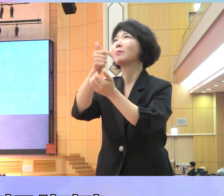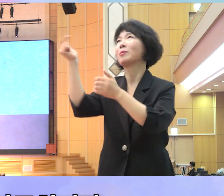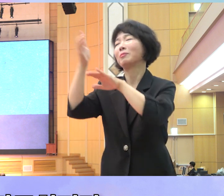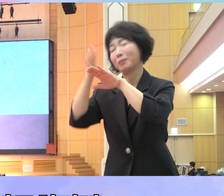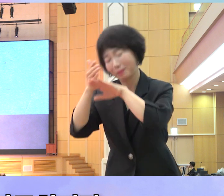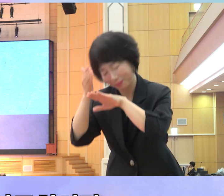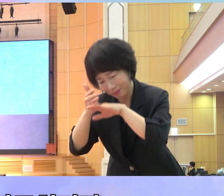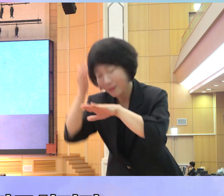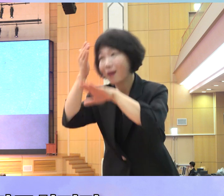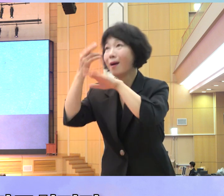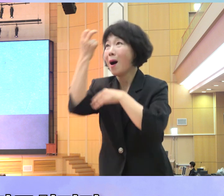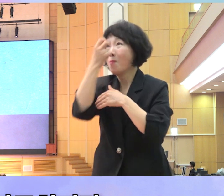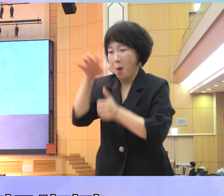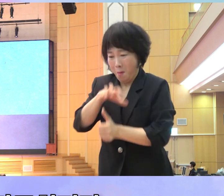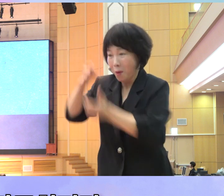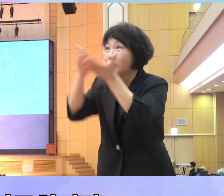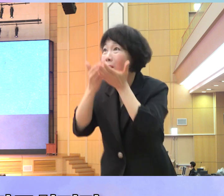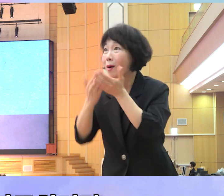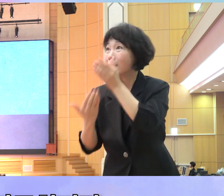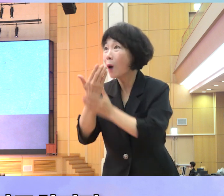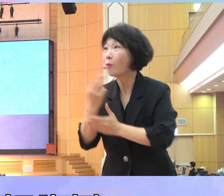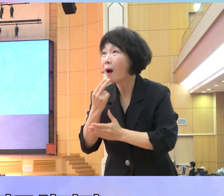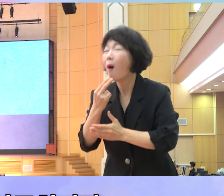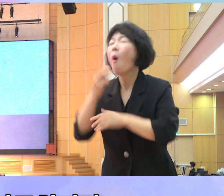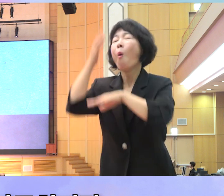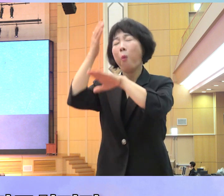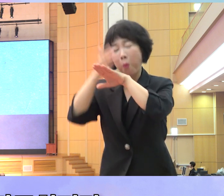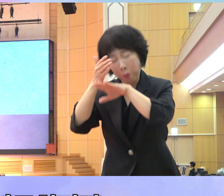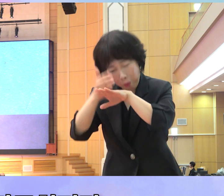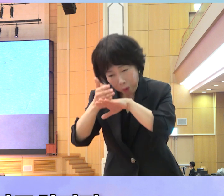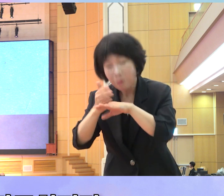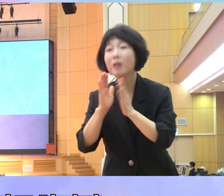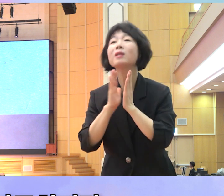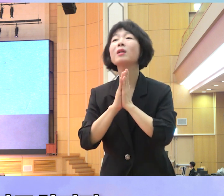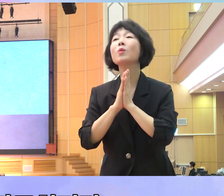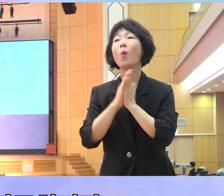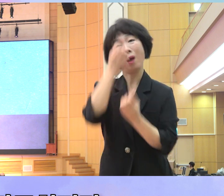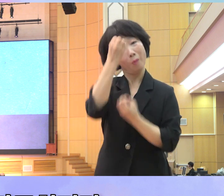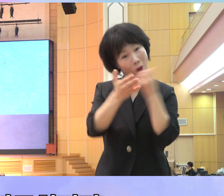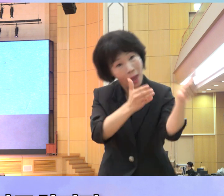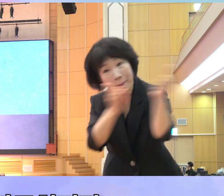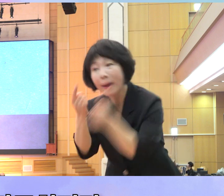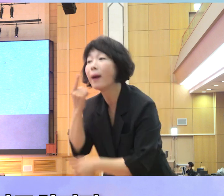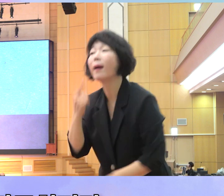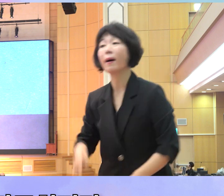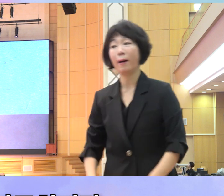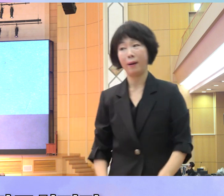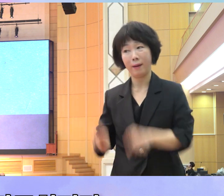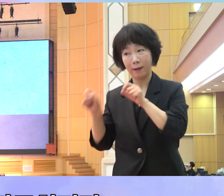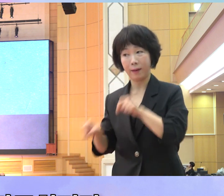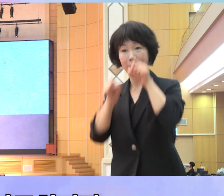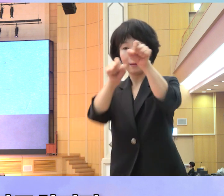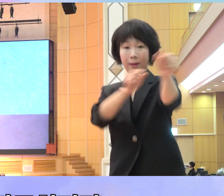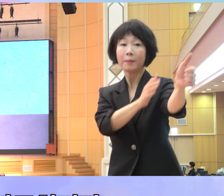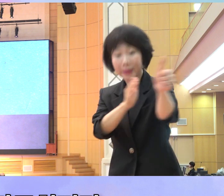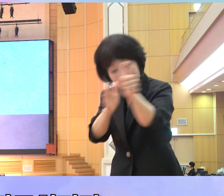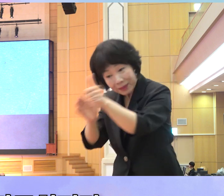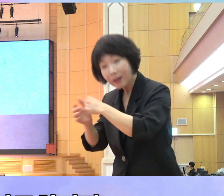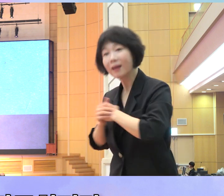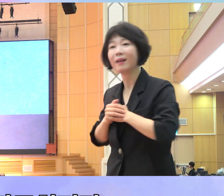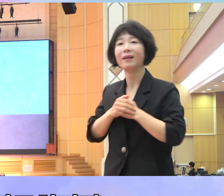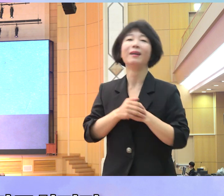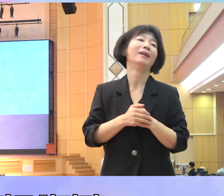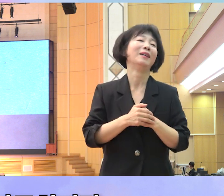동안도 지켜주시는 은혜 감사하고, 보호하시고 은혜 주심 감사합니다. 그 기도 꼭 해주셨으면 좋겠고, 첫 번째로는 그게